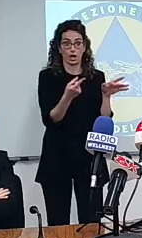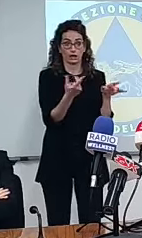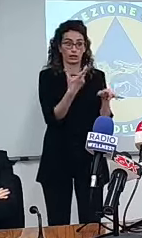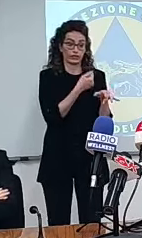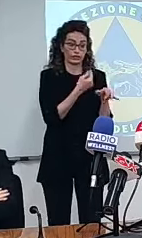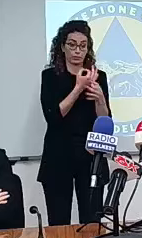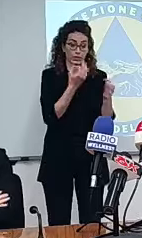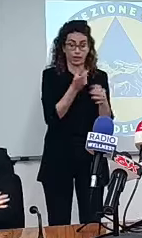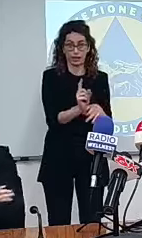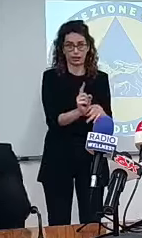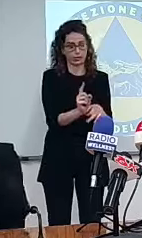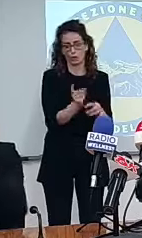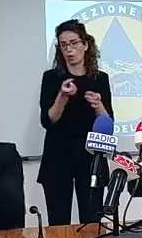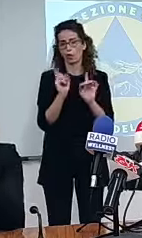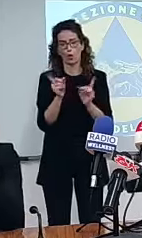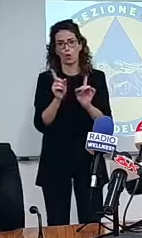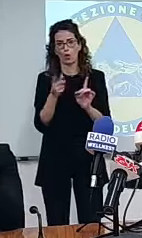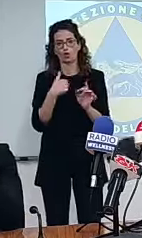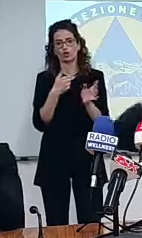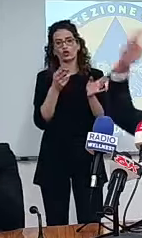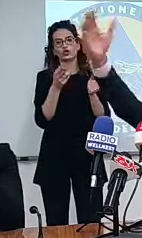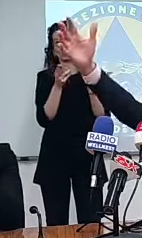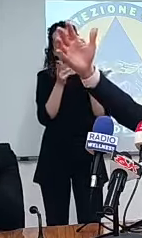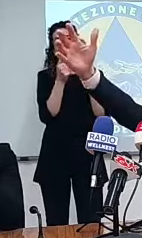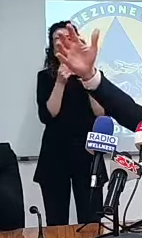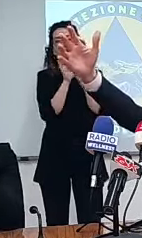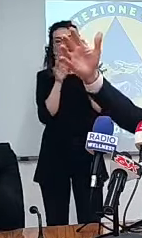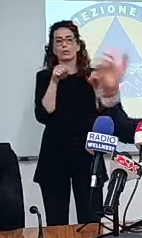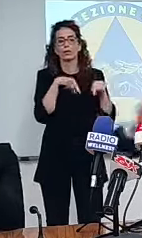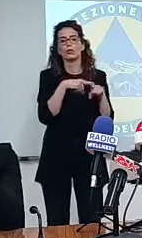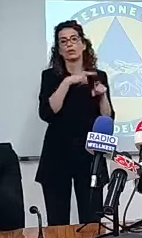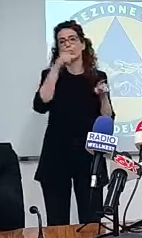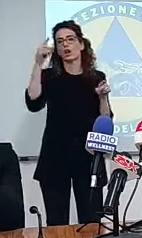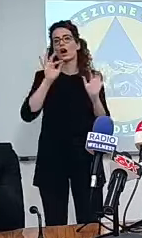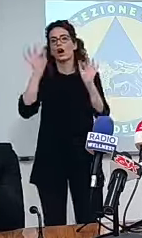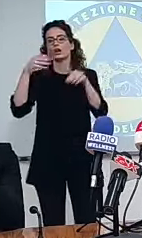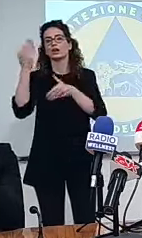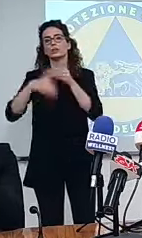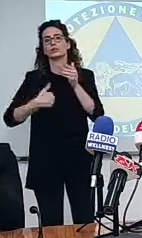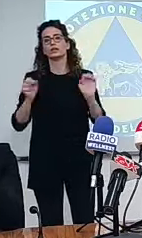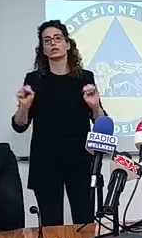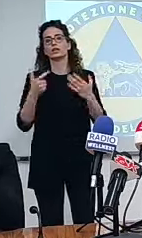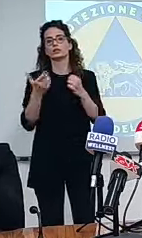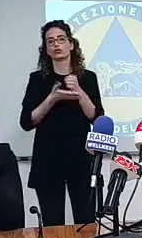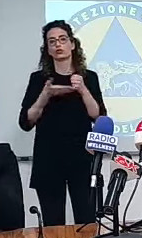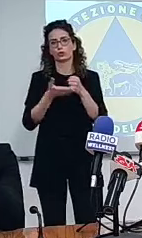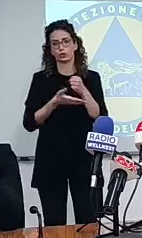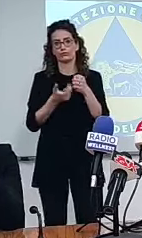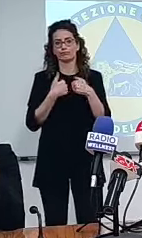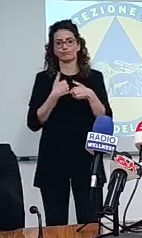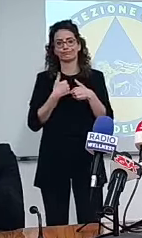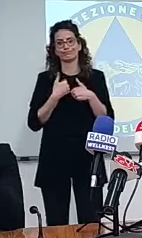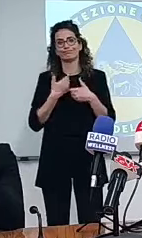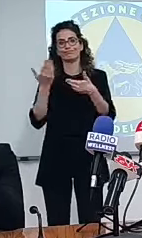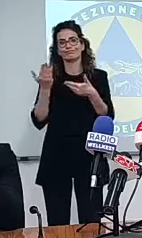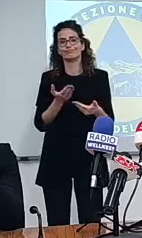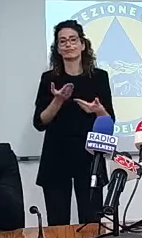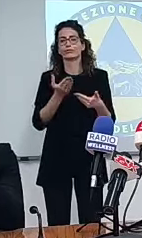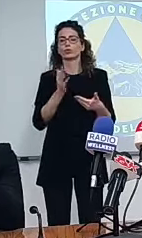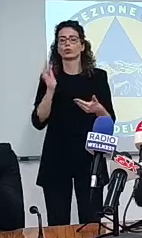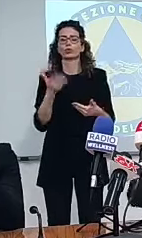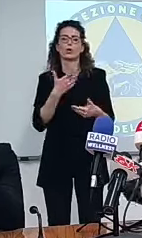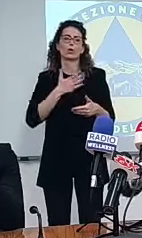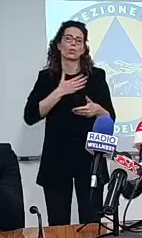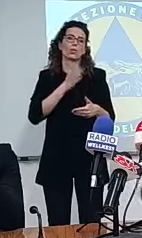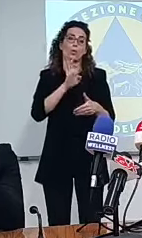bene. Sono posti liberi diluiti da qui al 16 di giugno. Però l'invito che faccio a tutti, agli